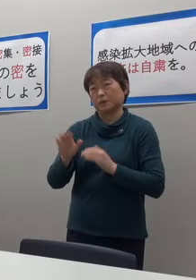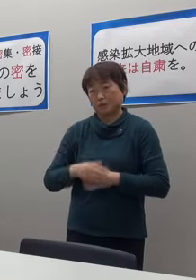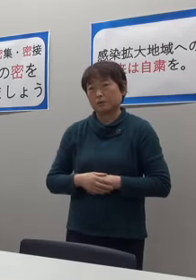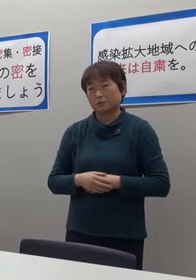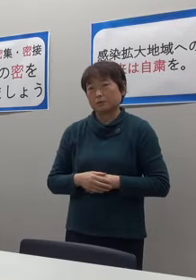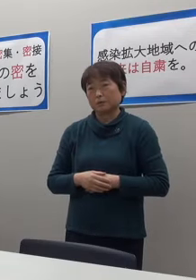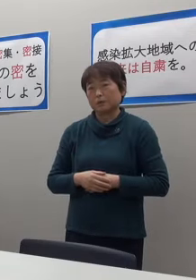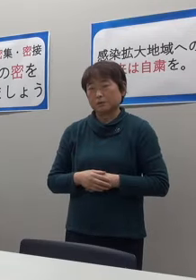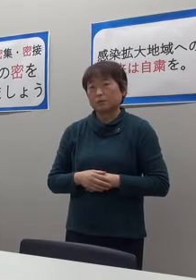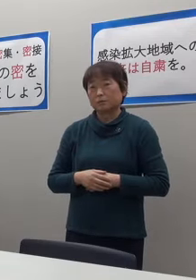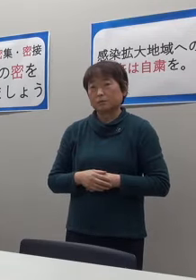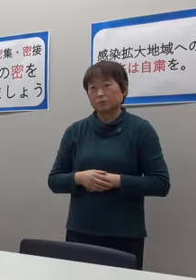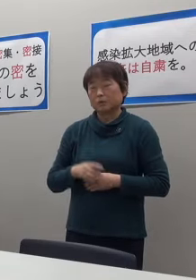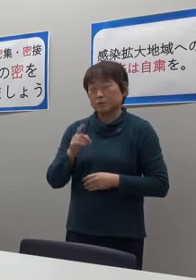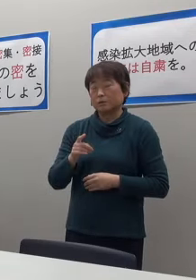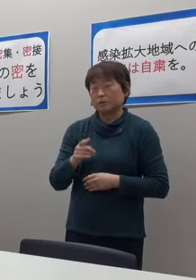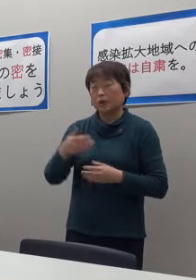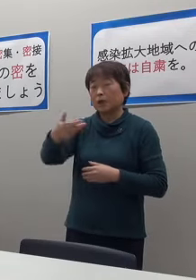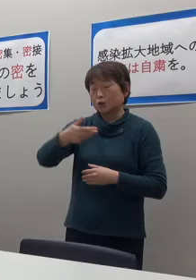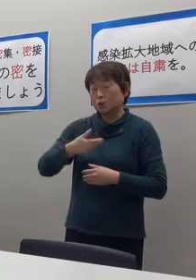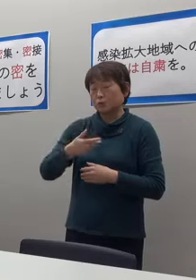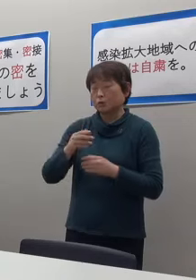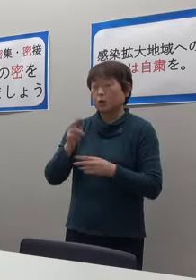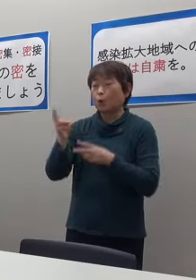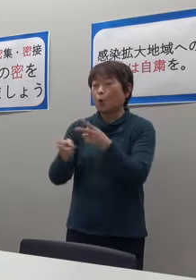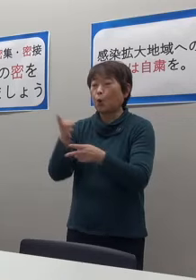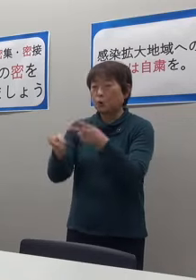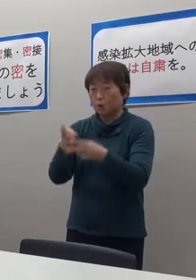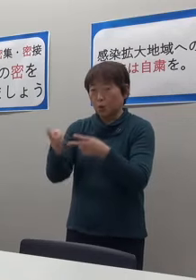はい、何人が大変、その工場では何人、 はい、